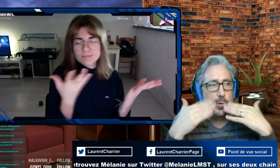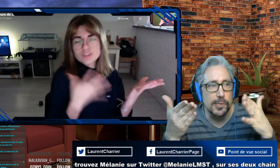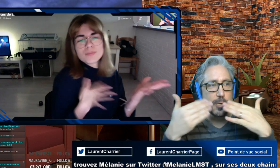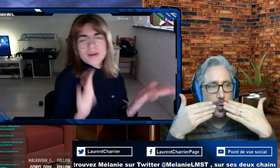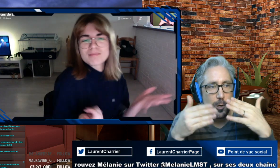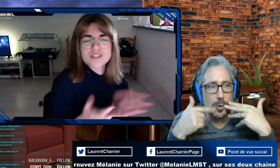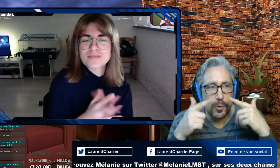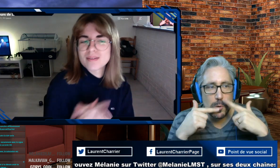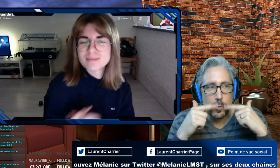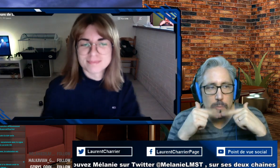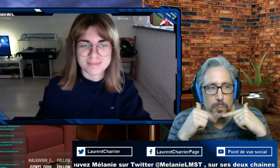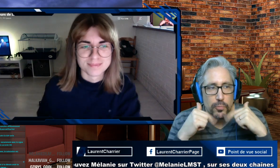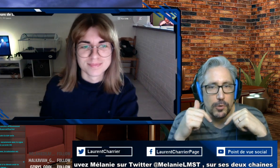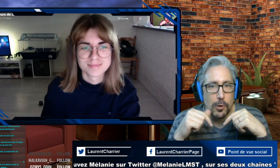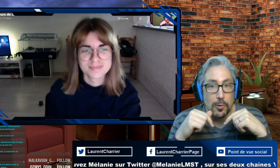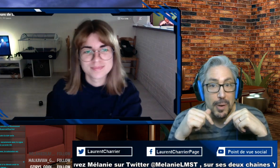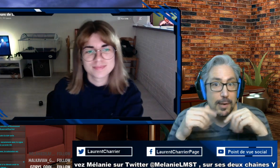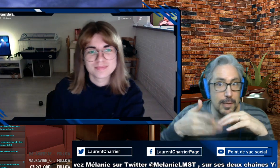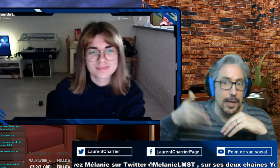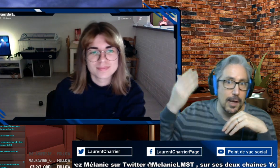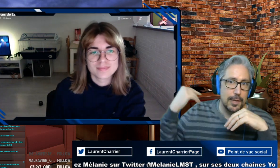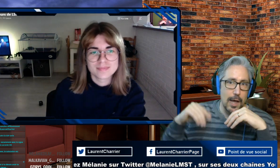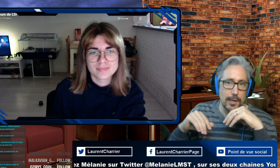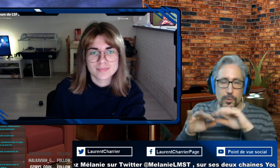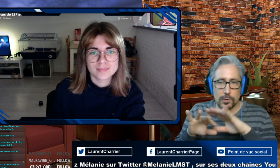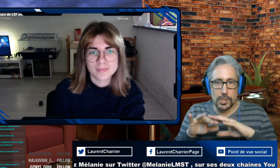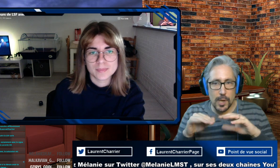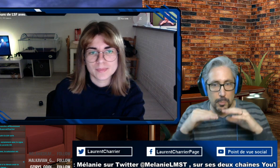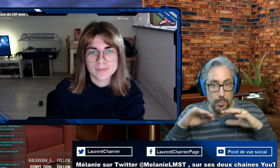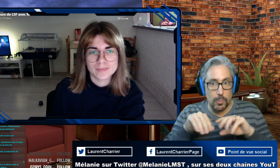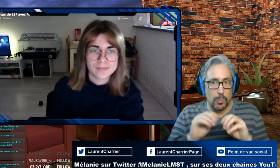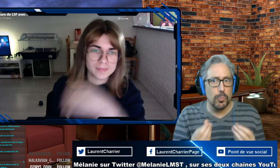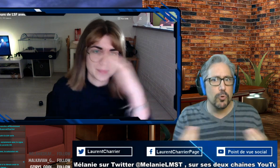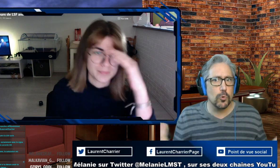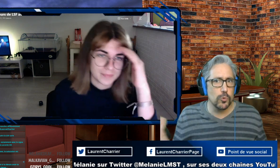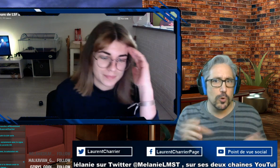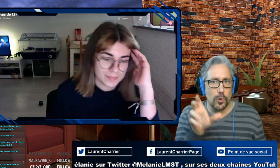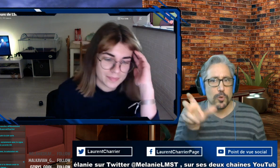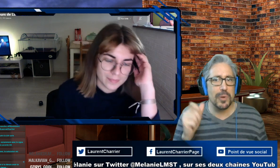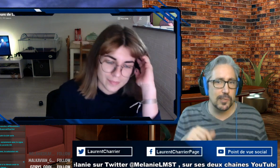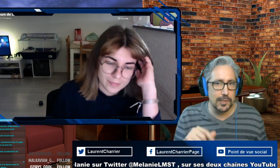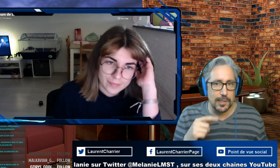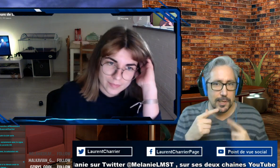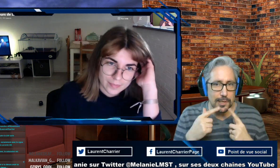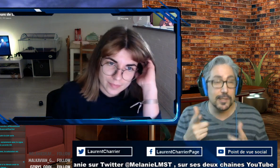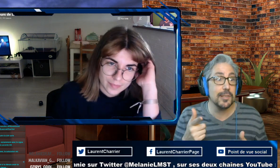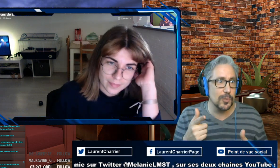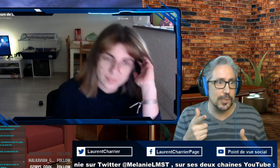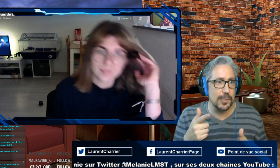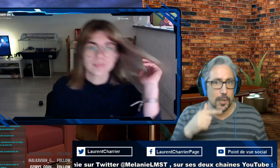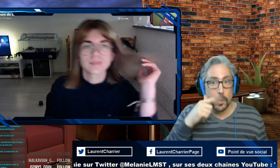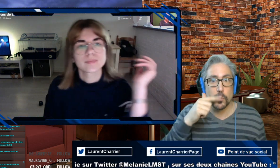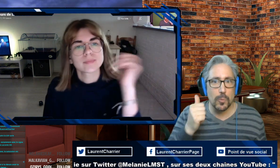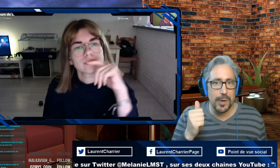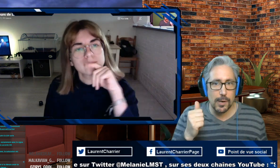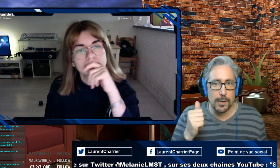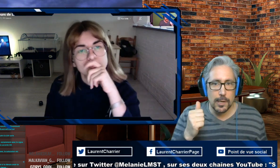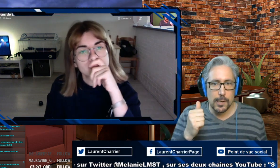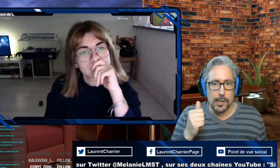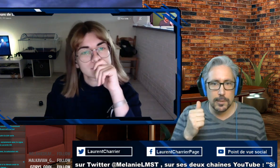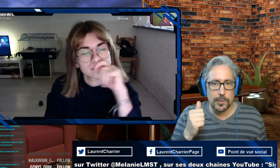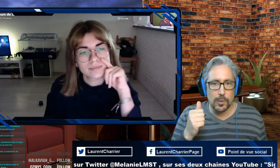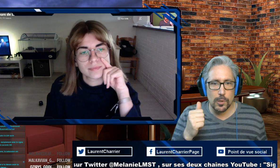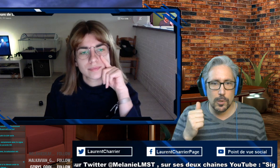Mais c'est vrai qu'aussi, pour les langues parlées à l'étranger, il y a beaucoup de personnes qui disent aussi, quand on